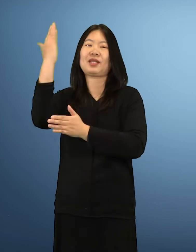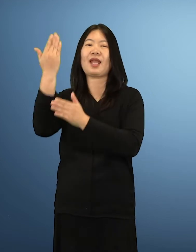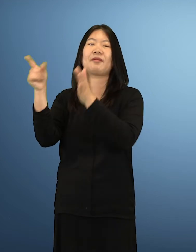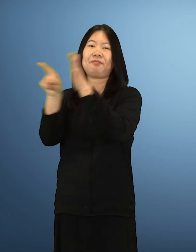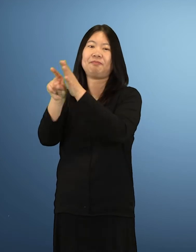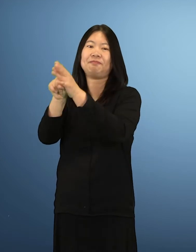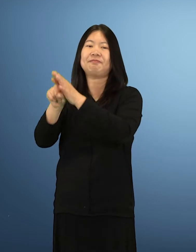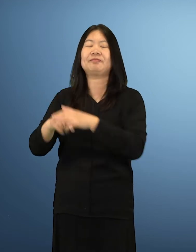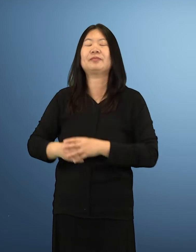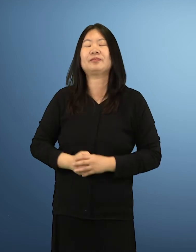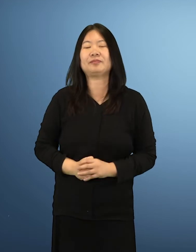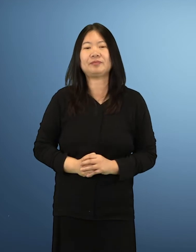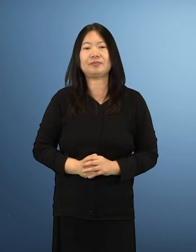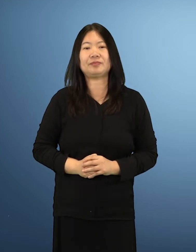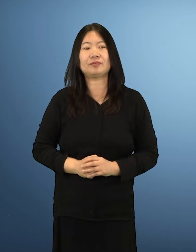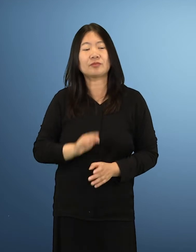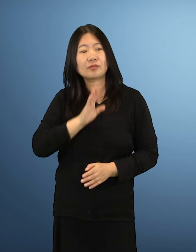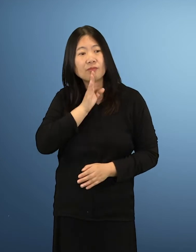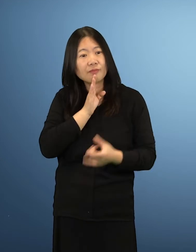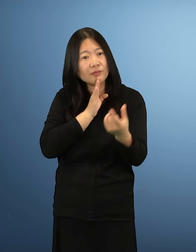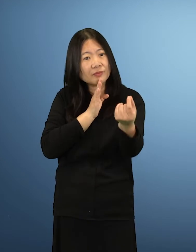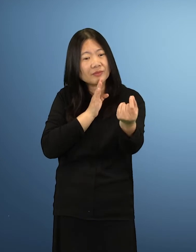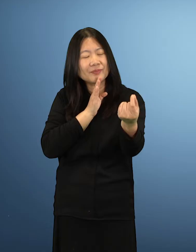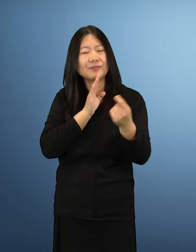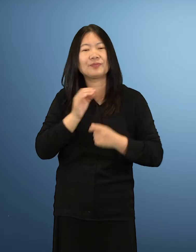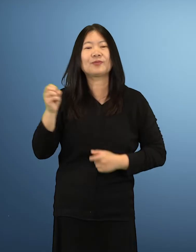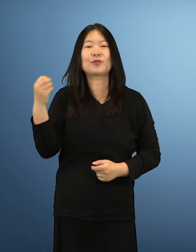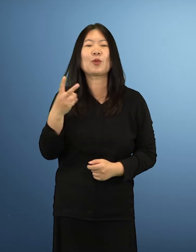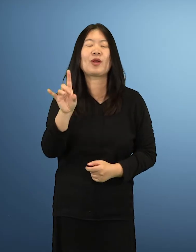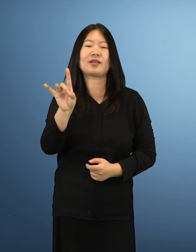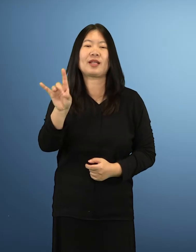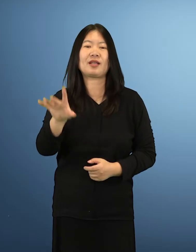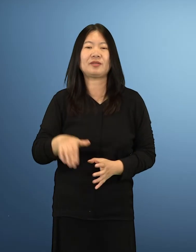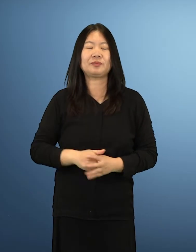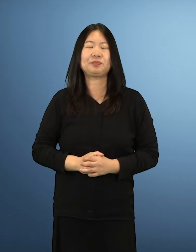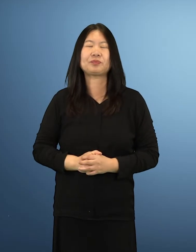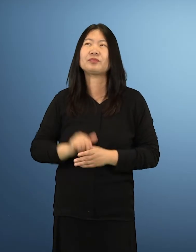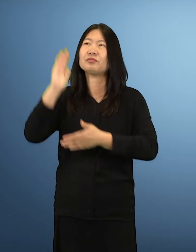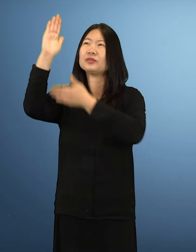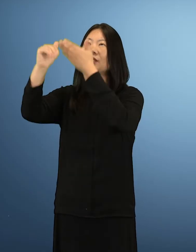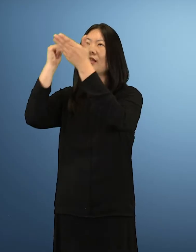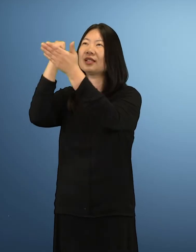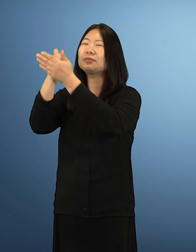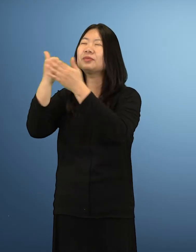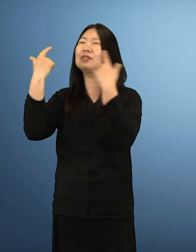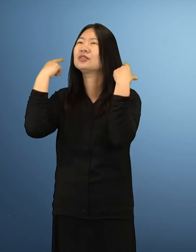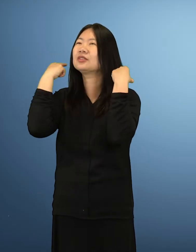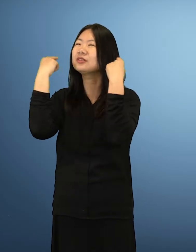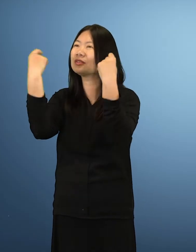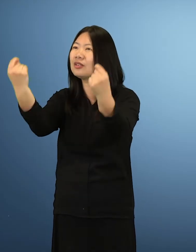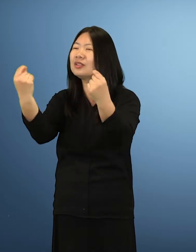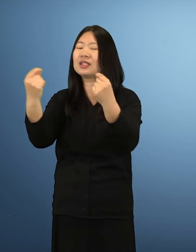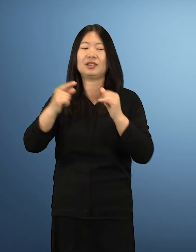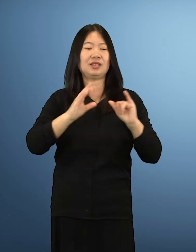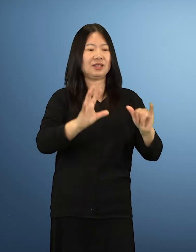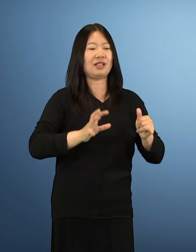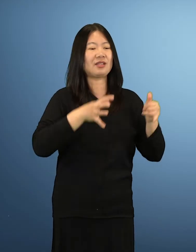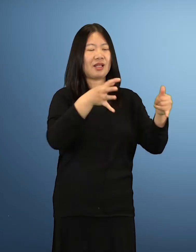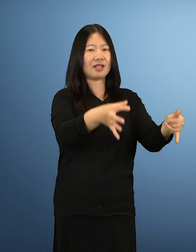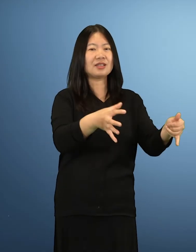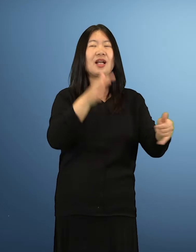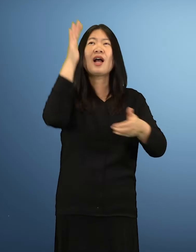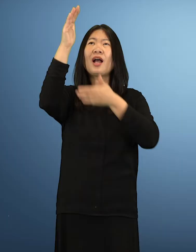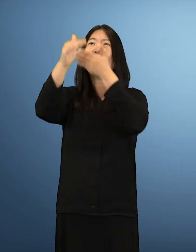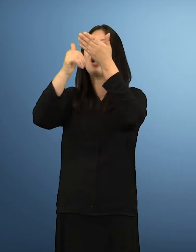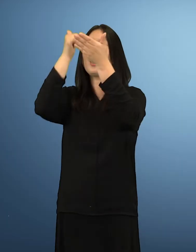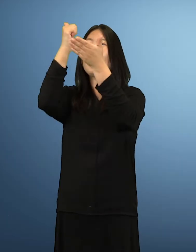그렇죠, 여러분들도? 또 하나는 그 하나님이 여전히 세상을